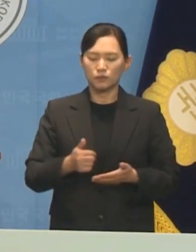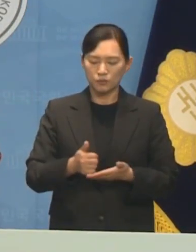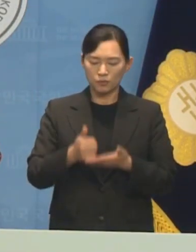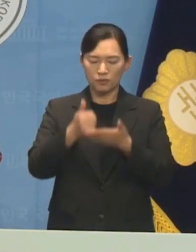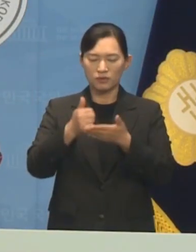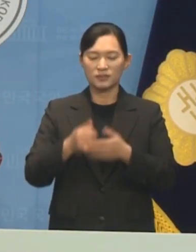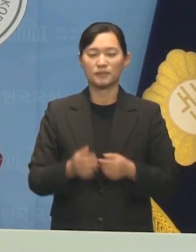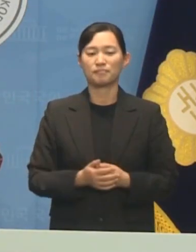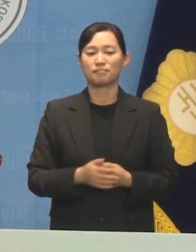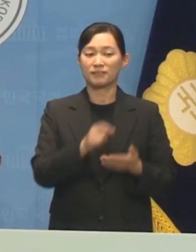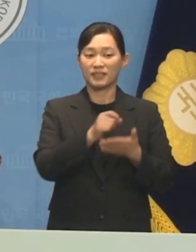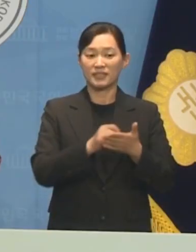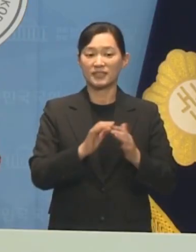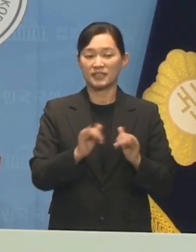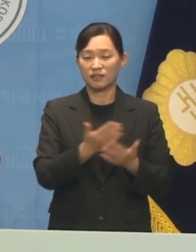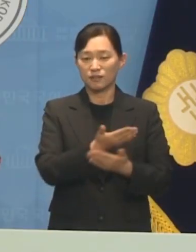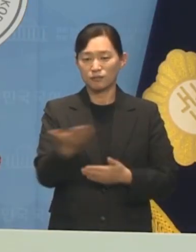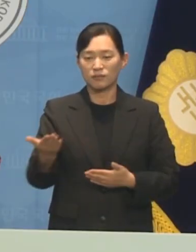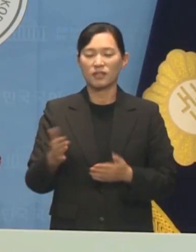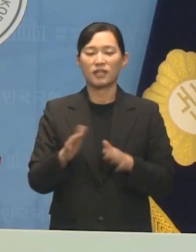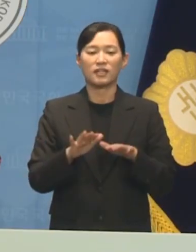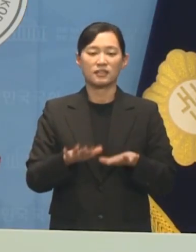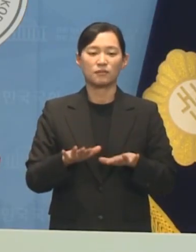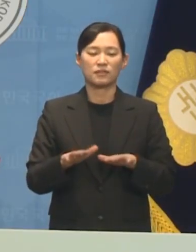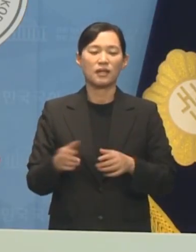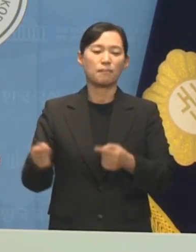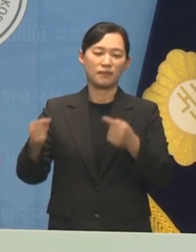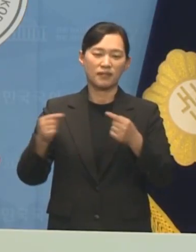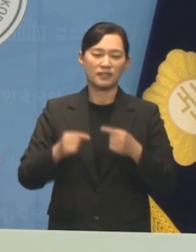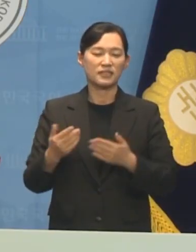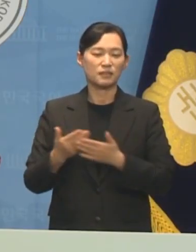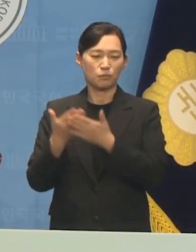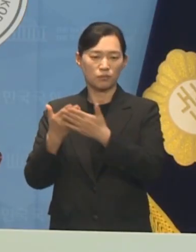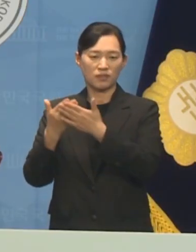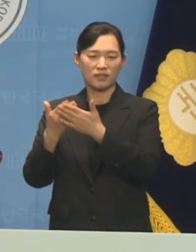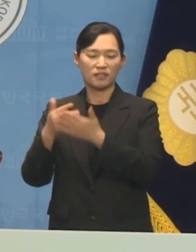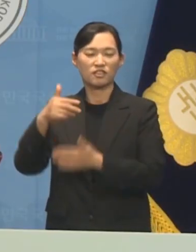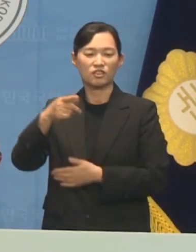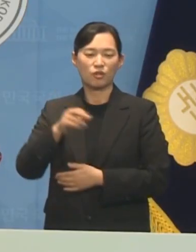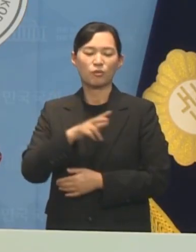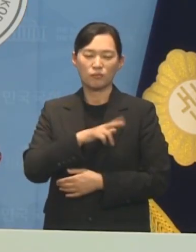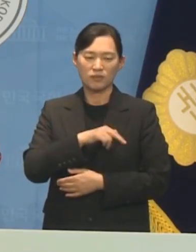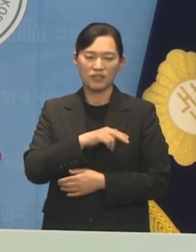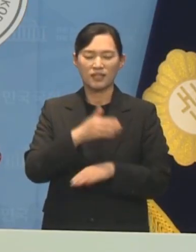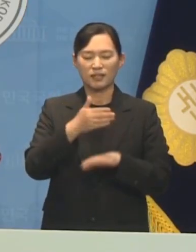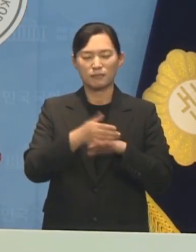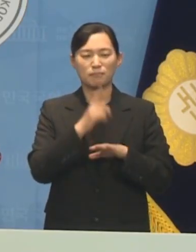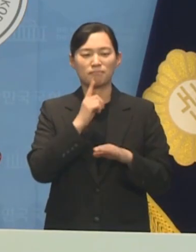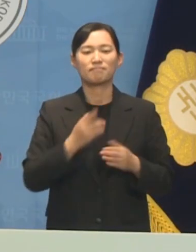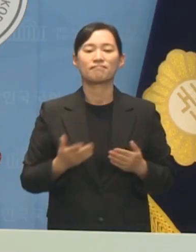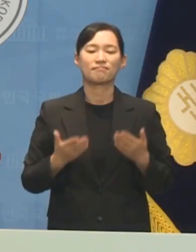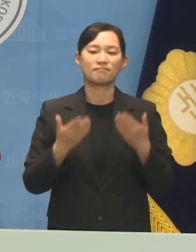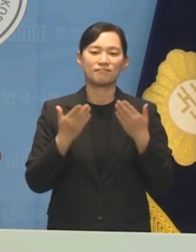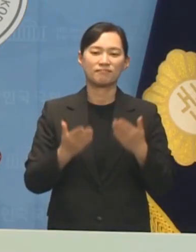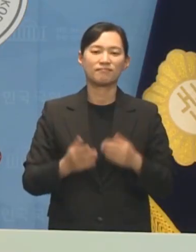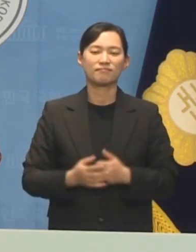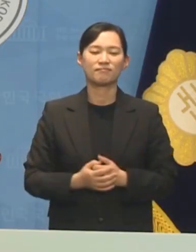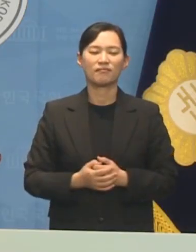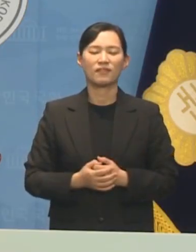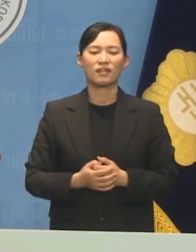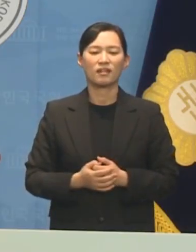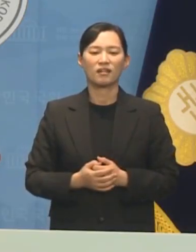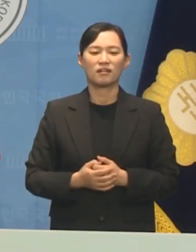존경하는 기자님들, 그리고 이 자리에 함께해 주신 진보당 정혜경 의원님께 감사드립니다.